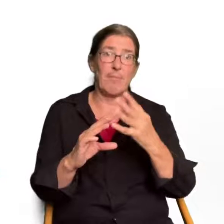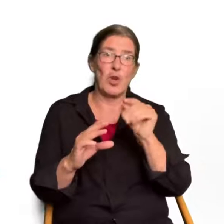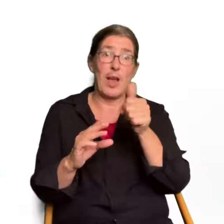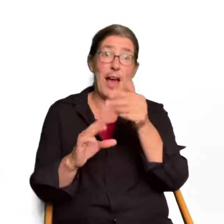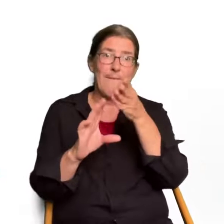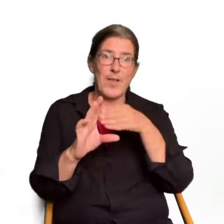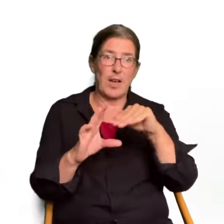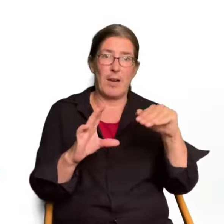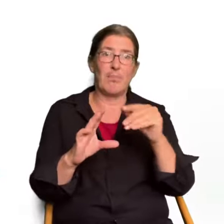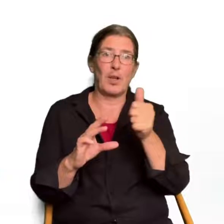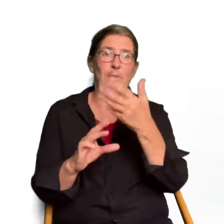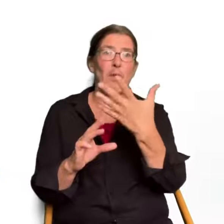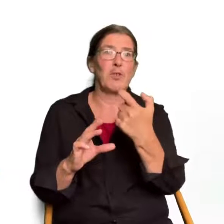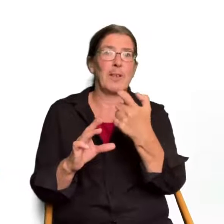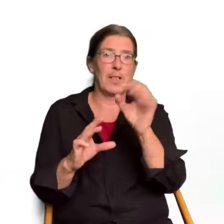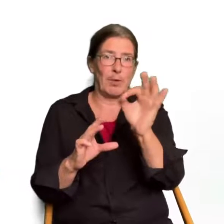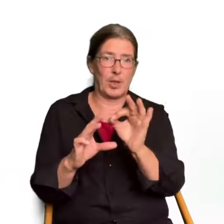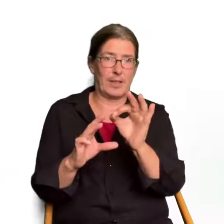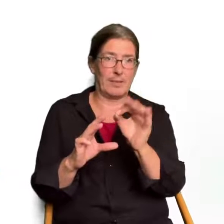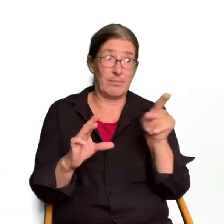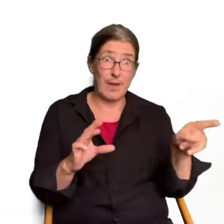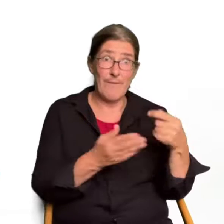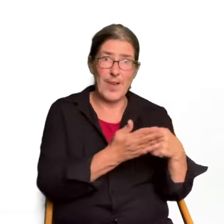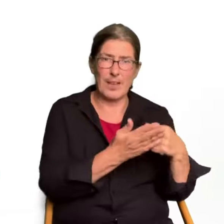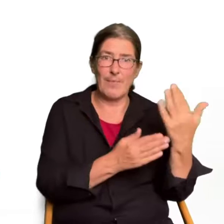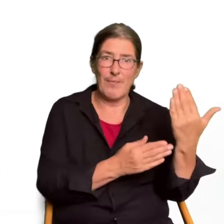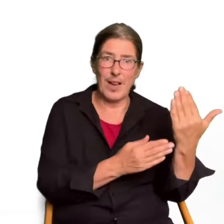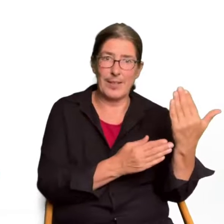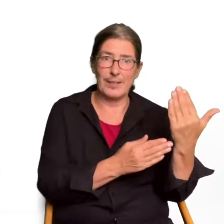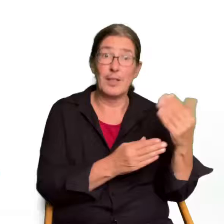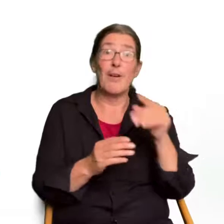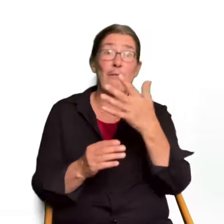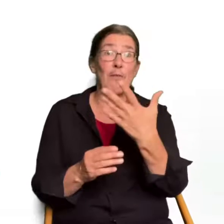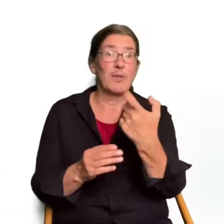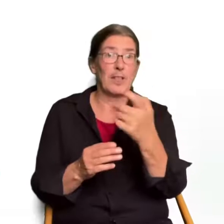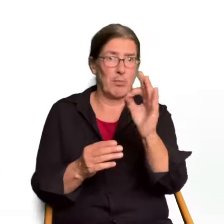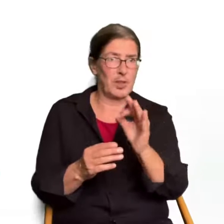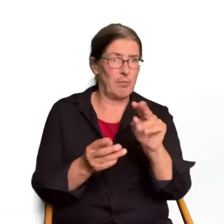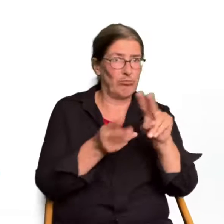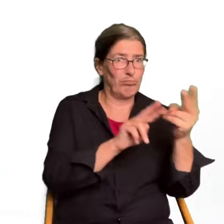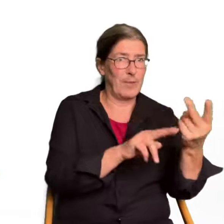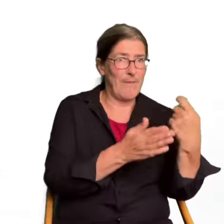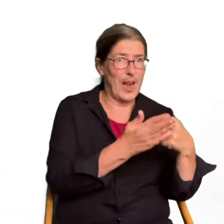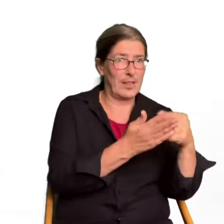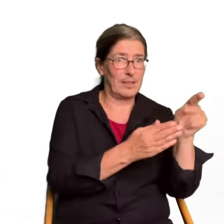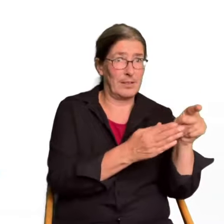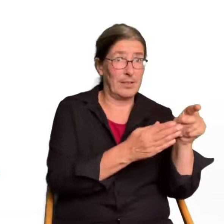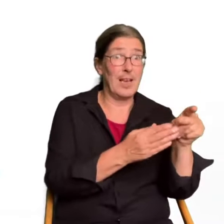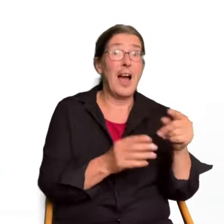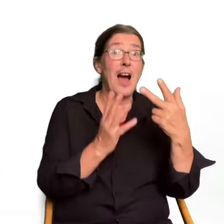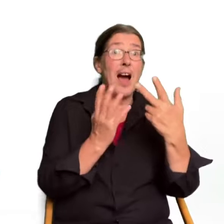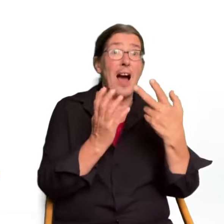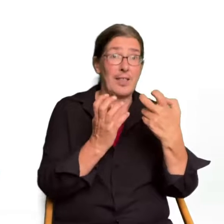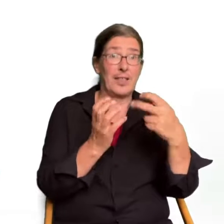25% und wie groß ist jetzt der Wert von diesen 25% der